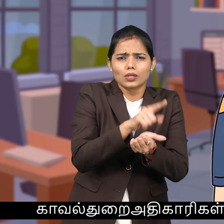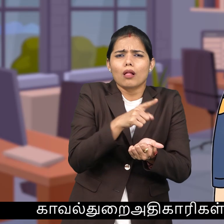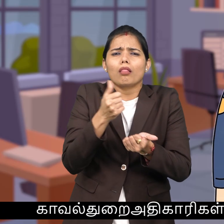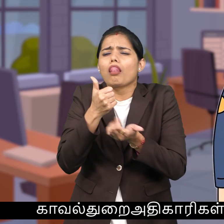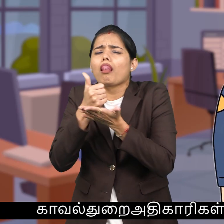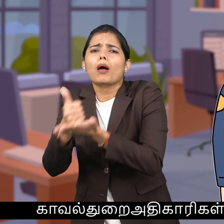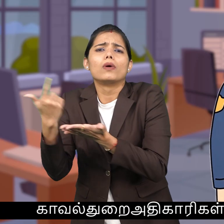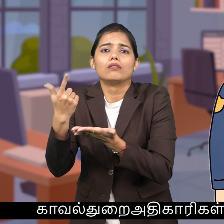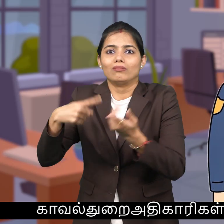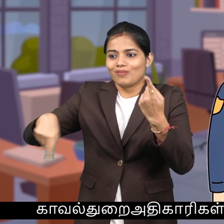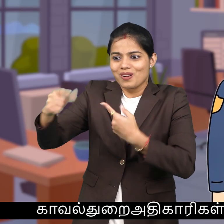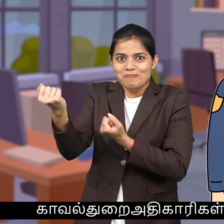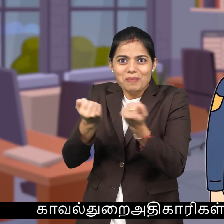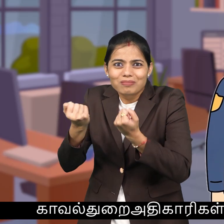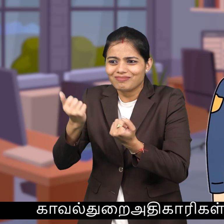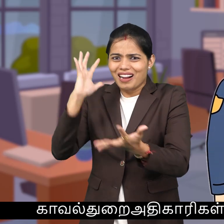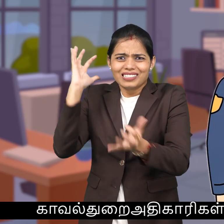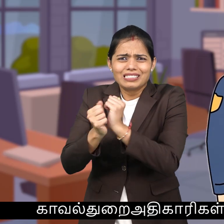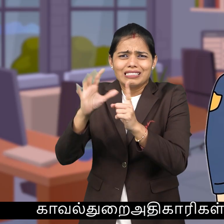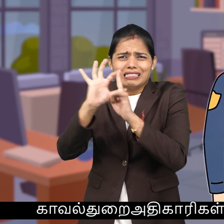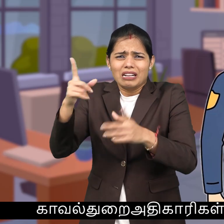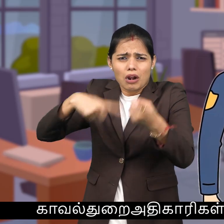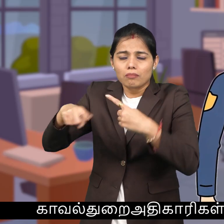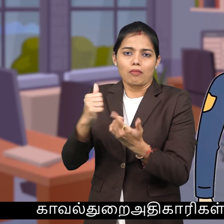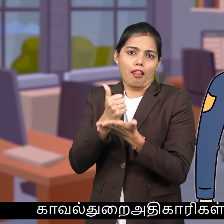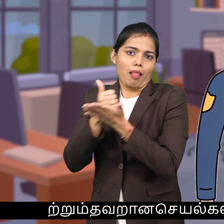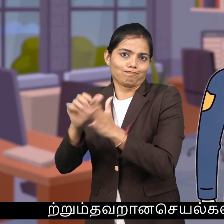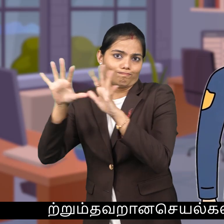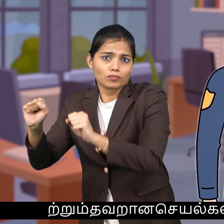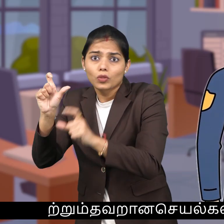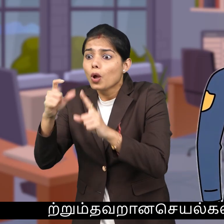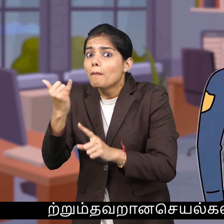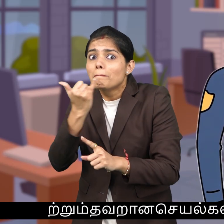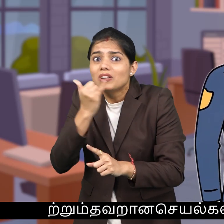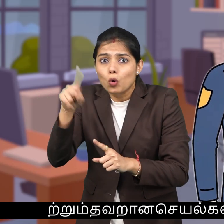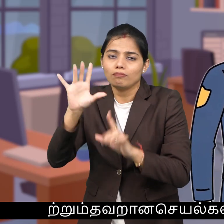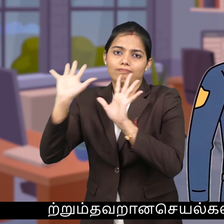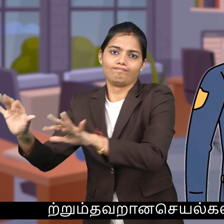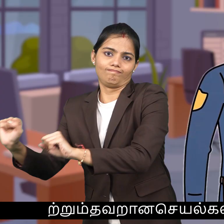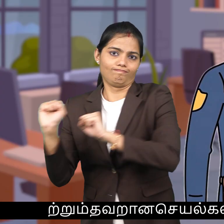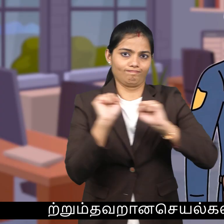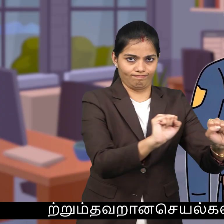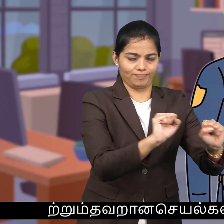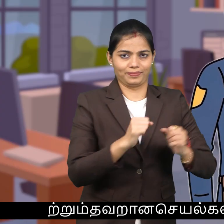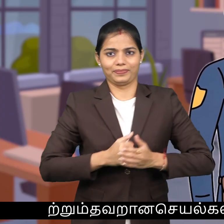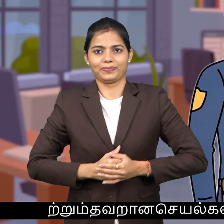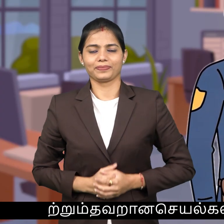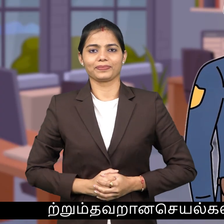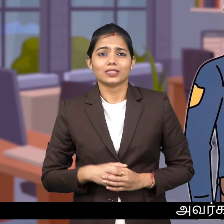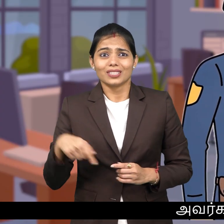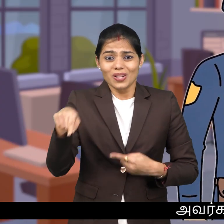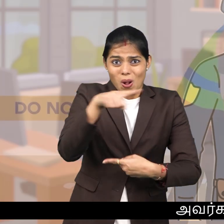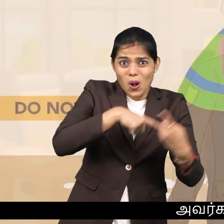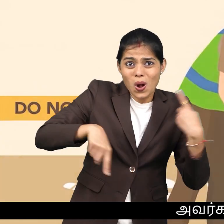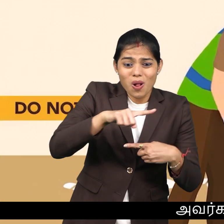காவல்துறை அதிகாரிகள் நம்மை ஆபத்தில் இருந்து பாதுகாக்கின்றனர். தவறான செயல்களில் ஈடுபடும் நபர்களை